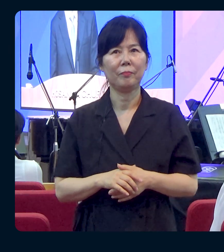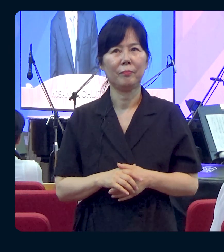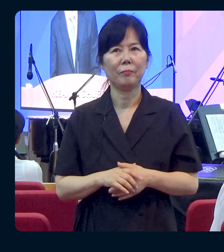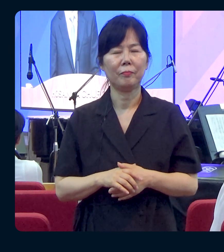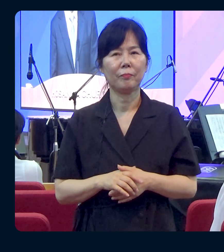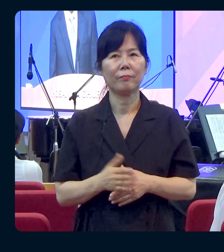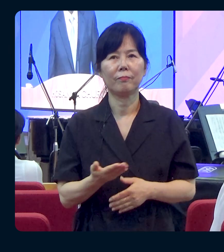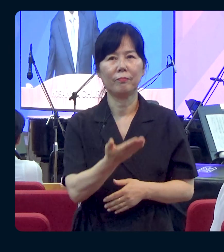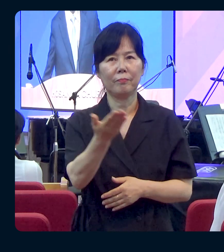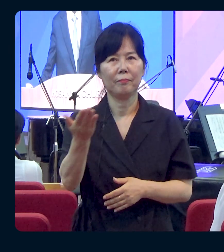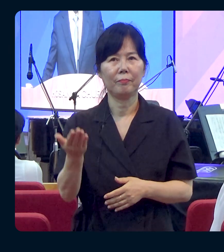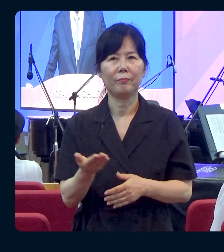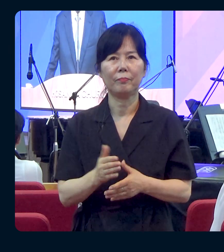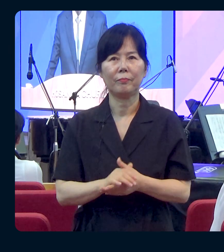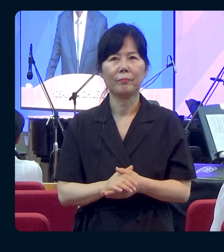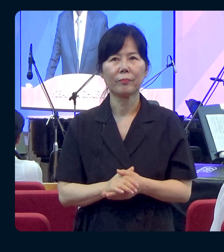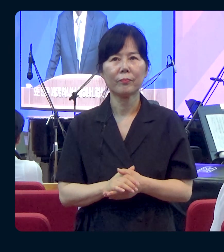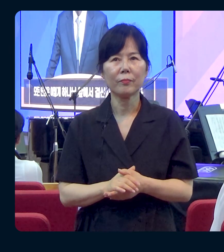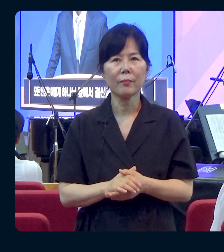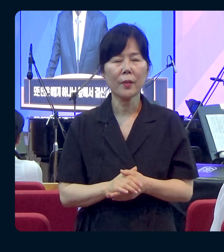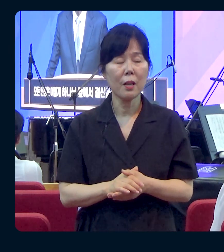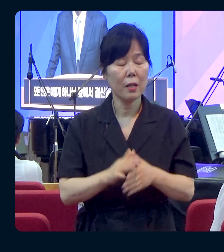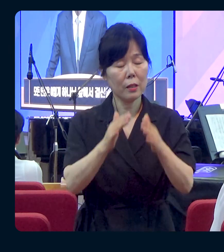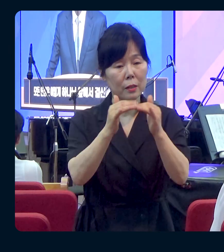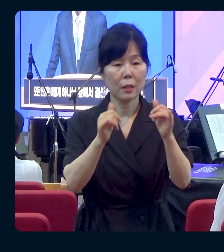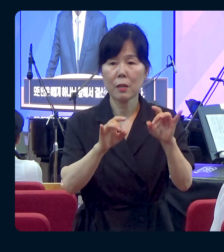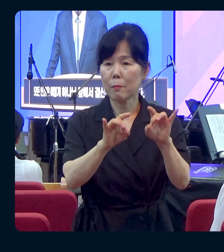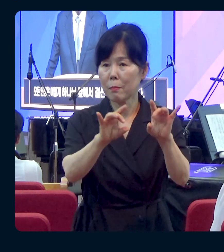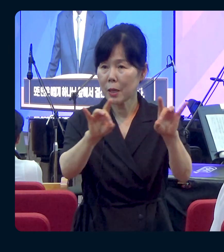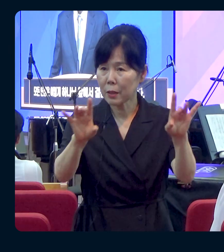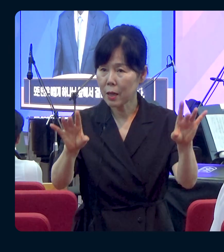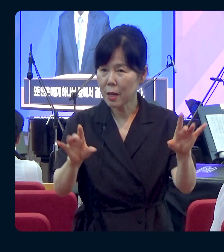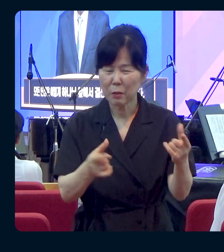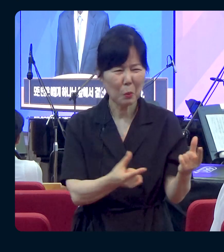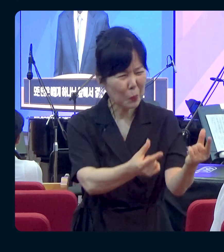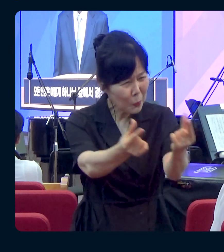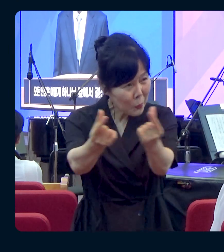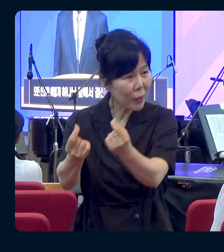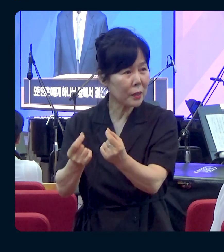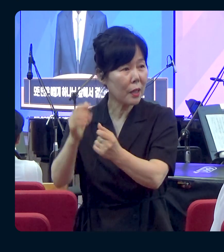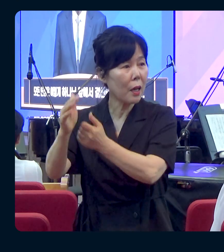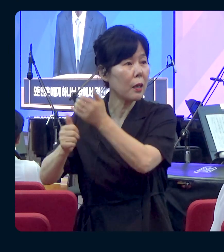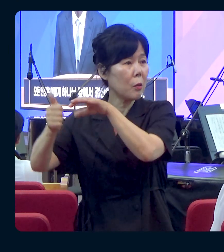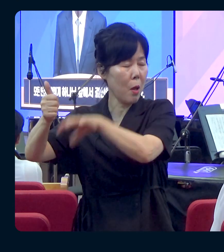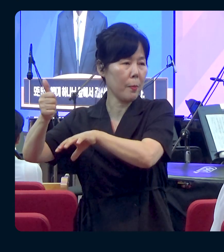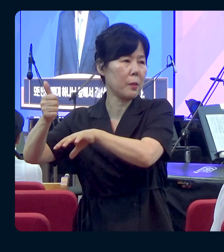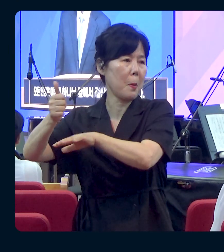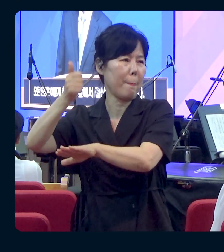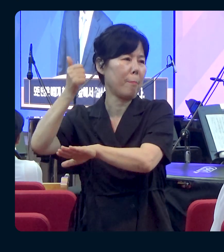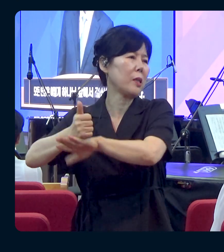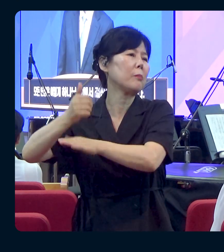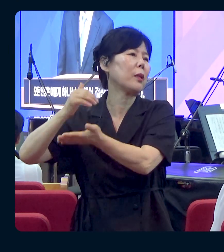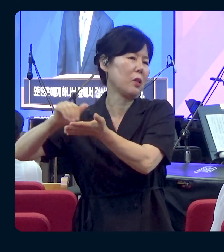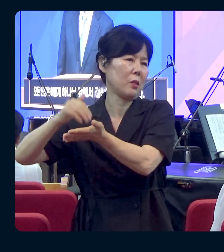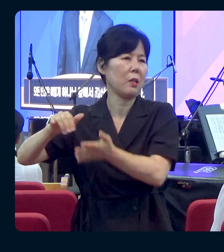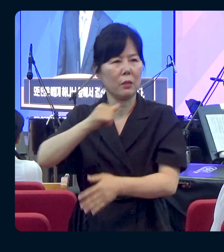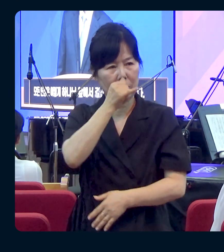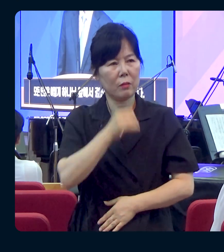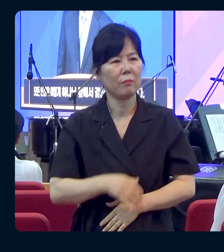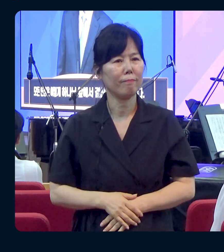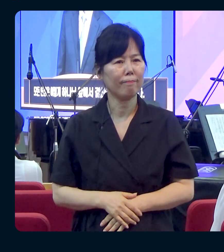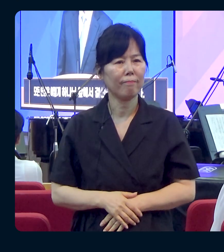있는 것입니다. 여러분, 모든 인생은 이렇게 하나님 앞에서 결산을 해야